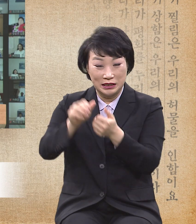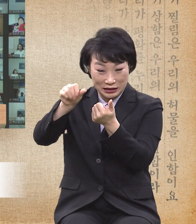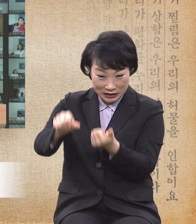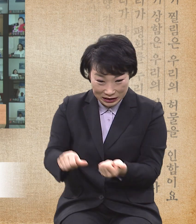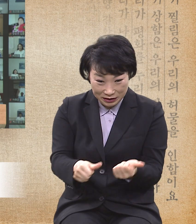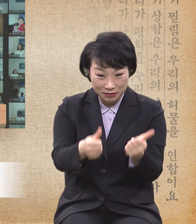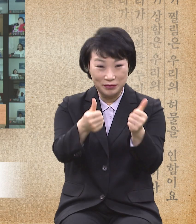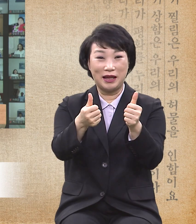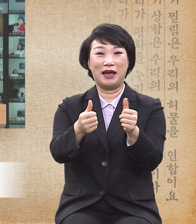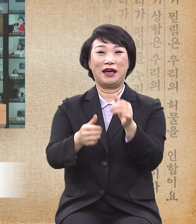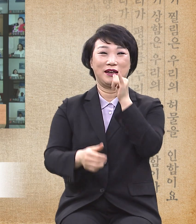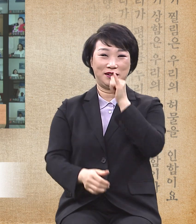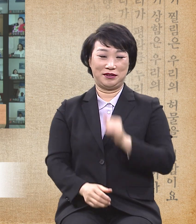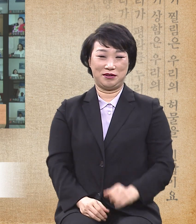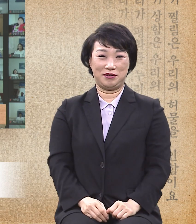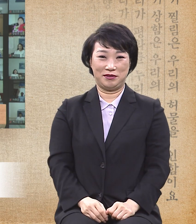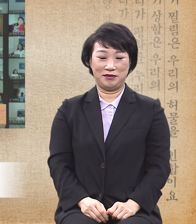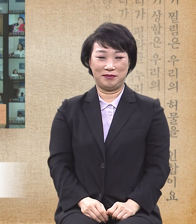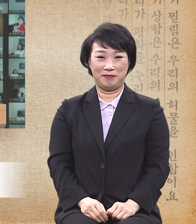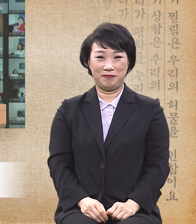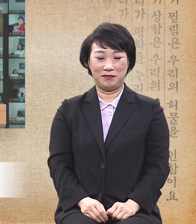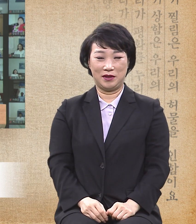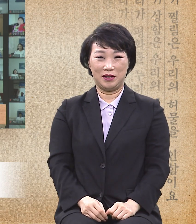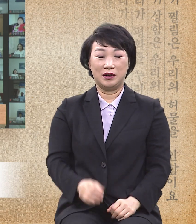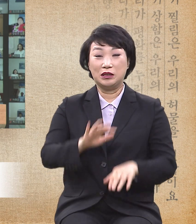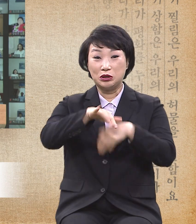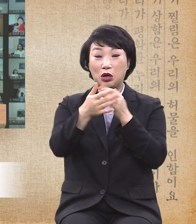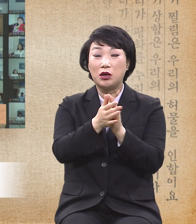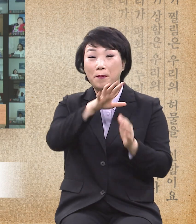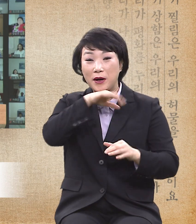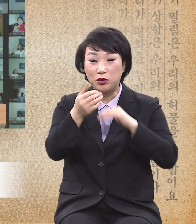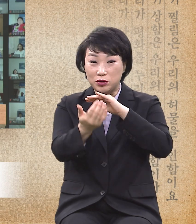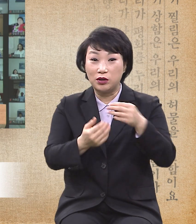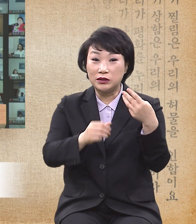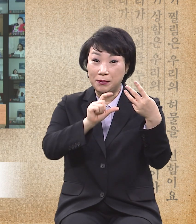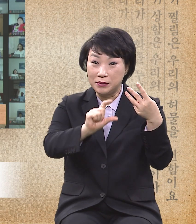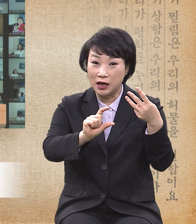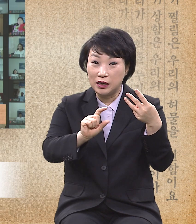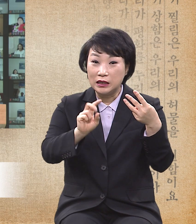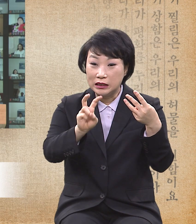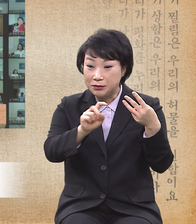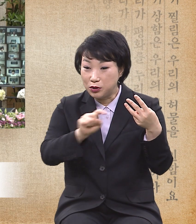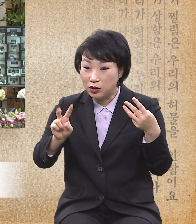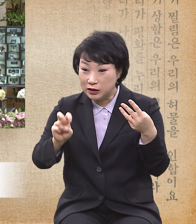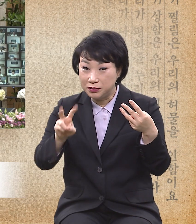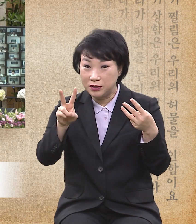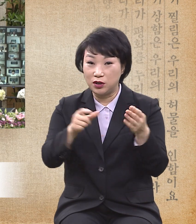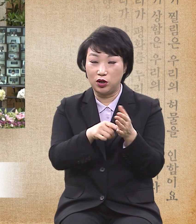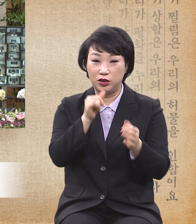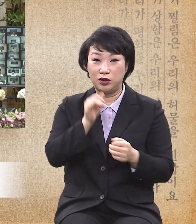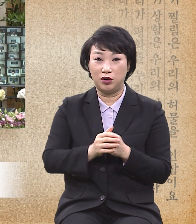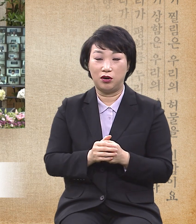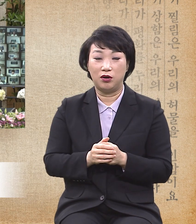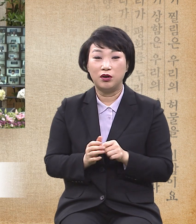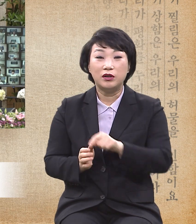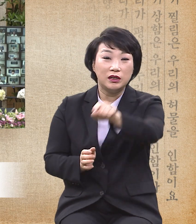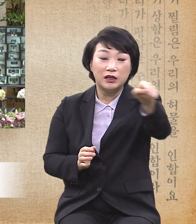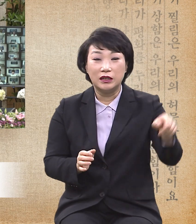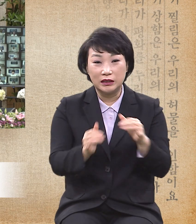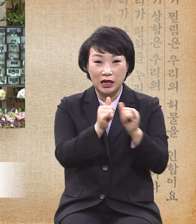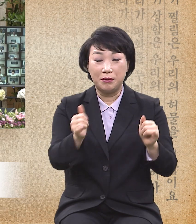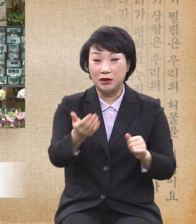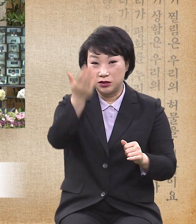칭의를 받으라고 말했어요. 베드로전서 3장 20절로 22절에 그들은